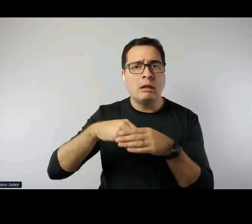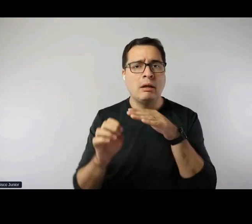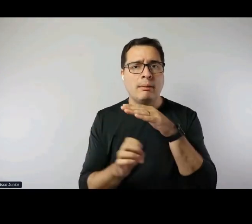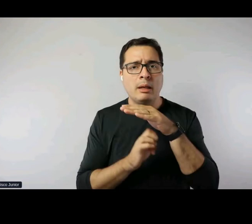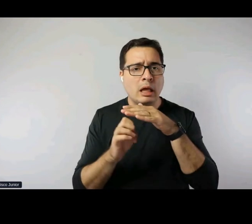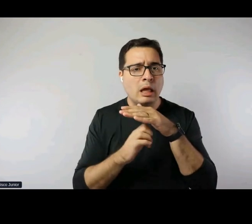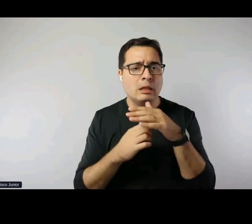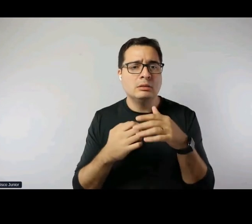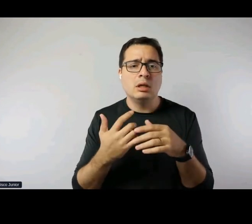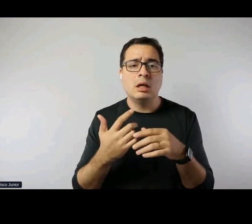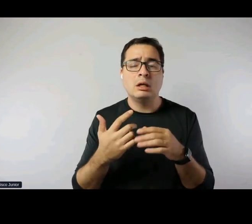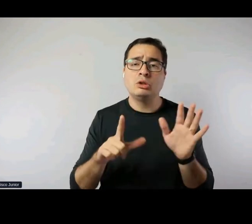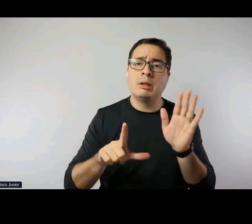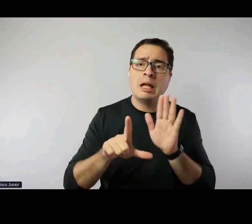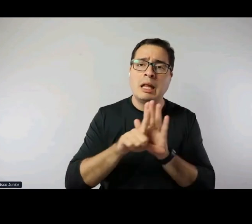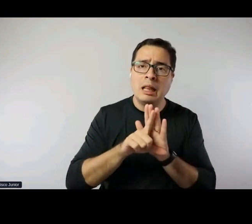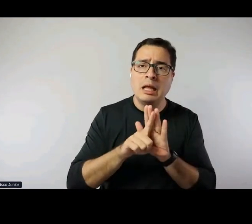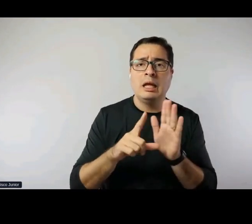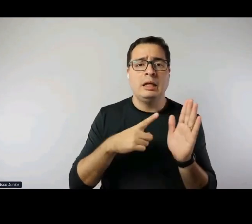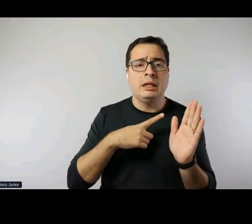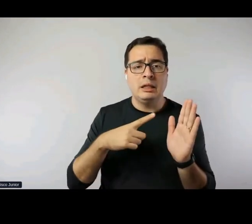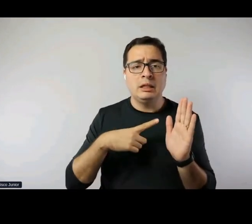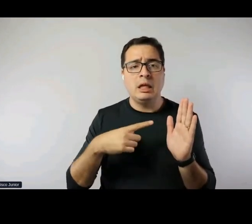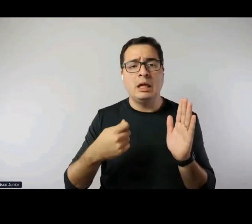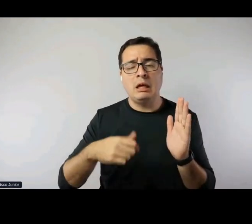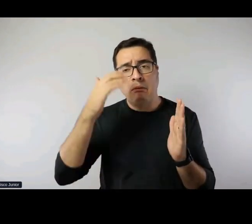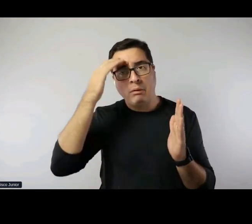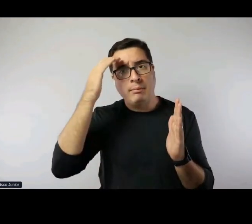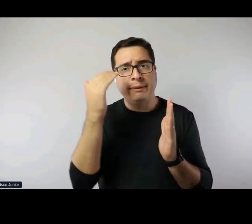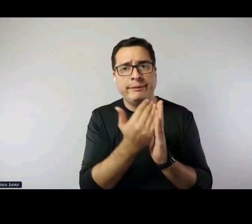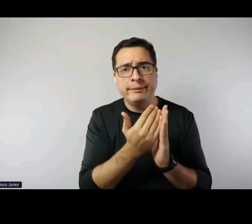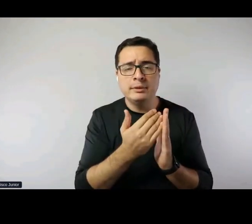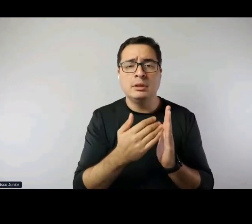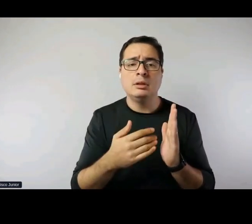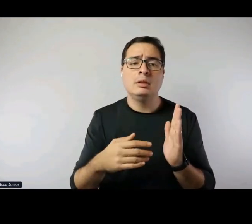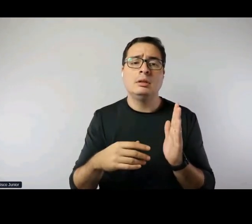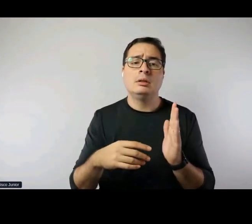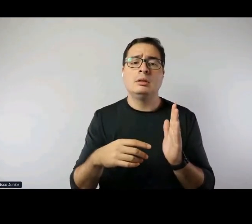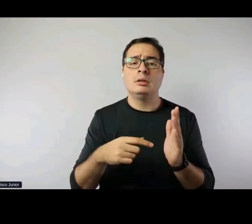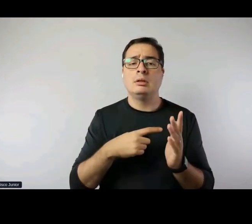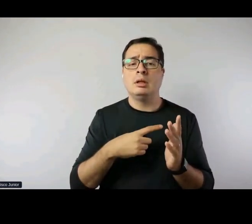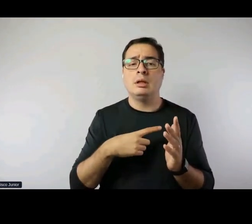a legislação que tem que ser cumprida, sobre,